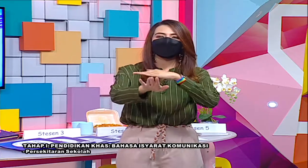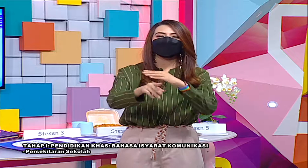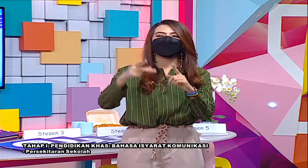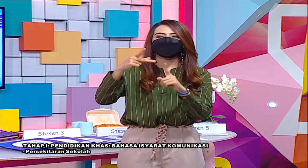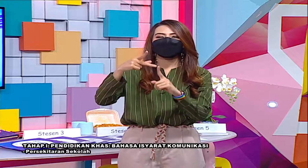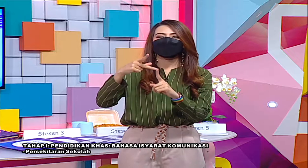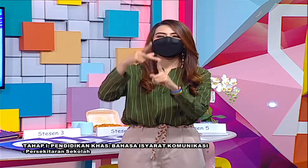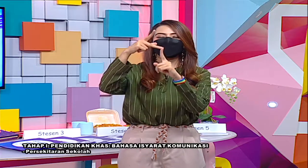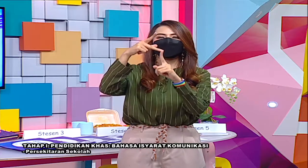Masuk ke